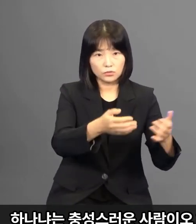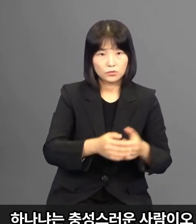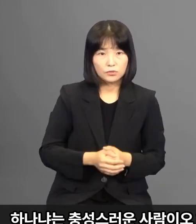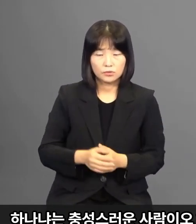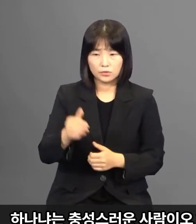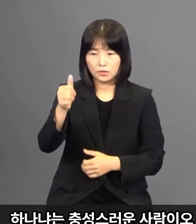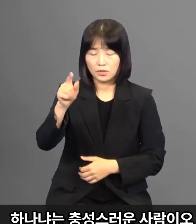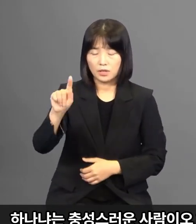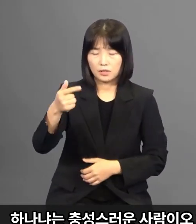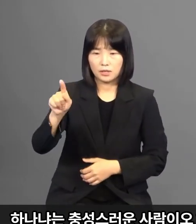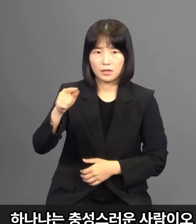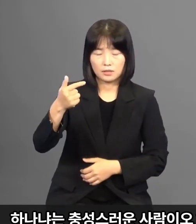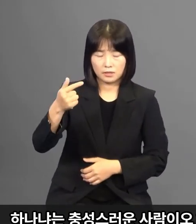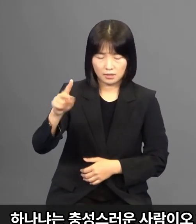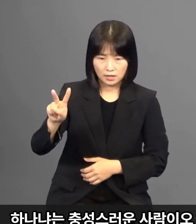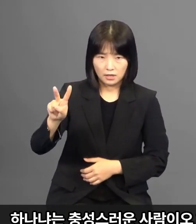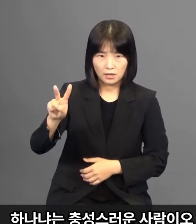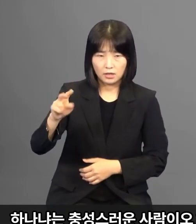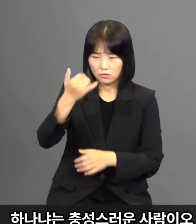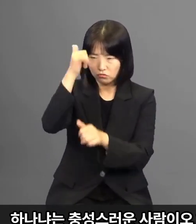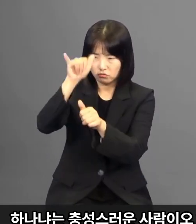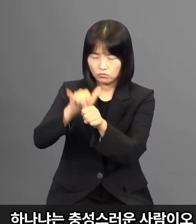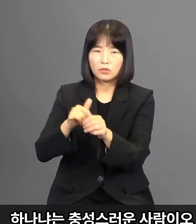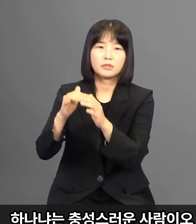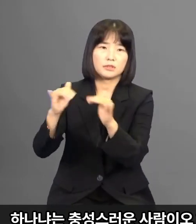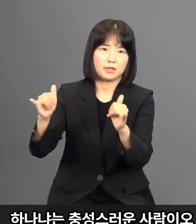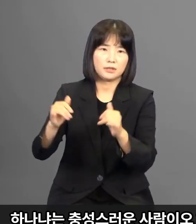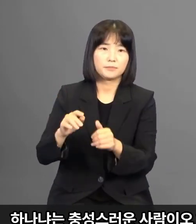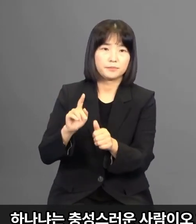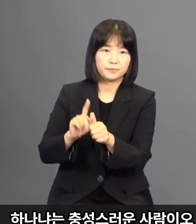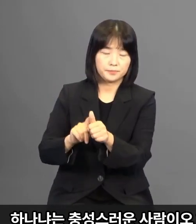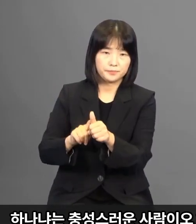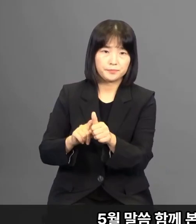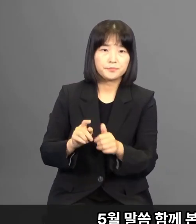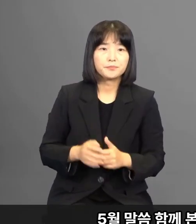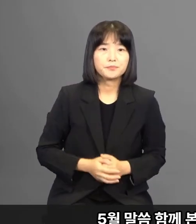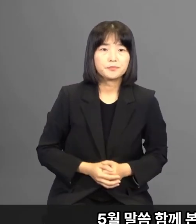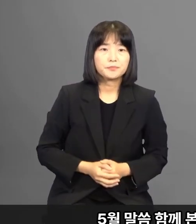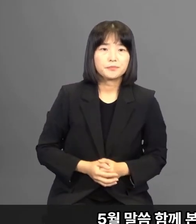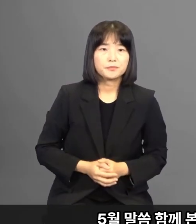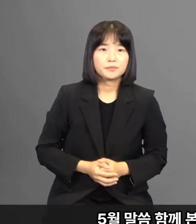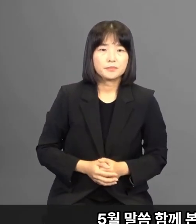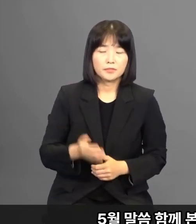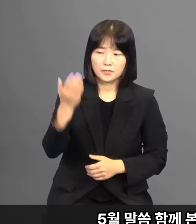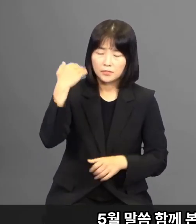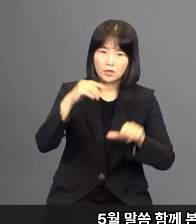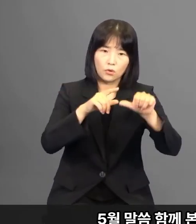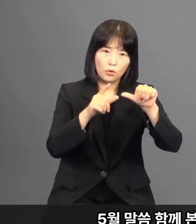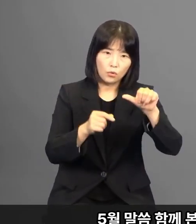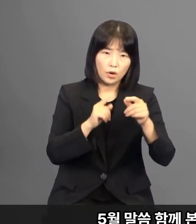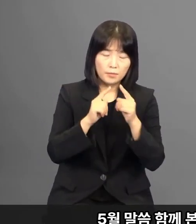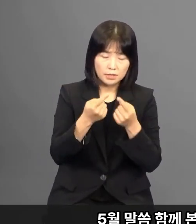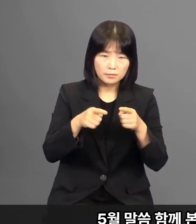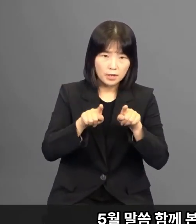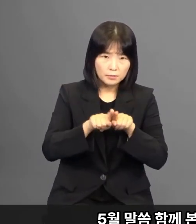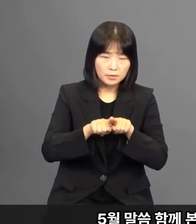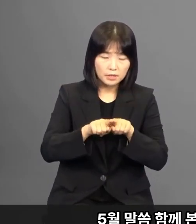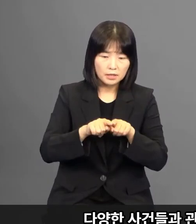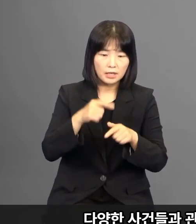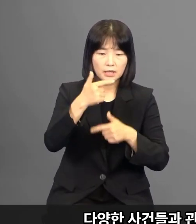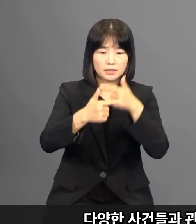사람이요 하나님을 경외하는 무리 중에서 뛰어난 자라. 5월 말씀 함께 본문인 느헤미야 말씀을